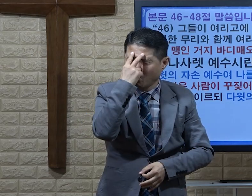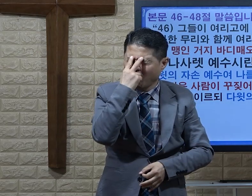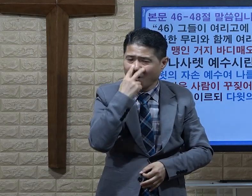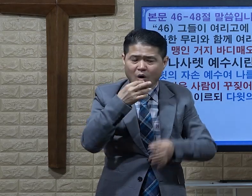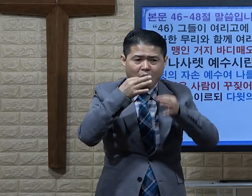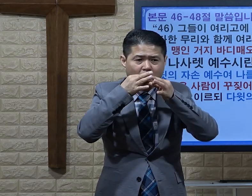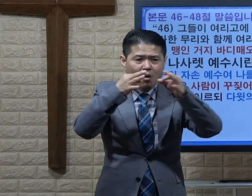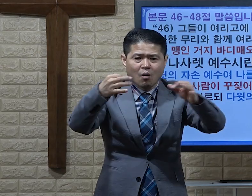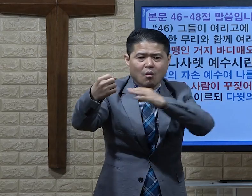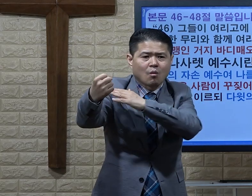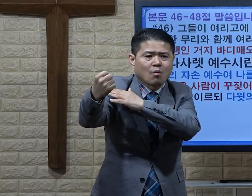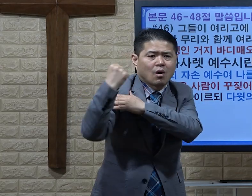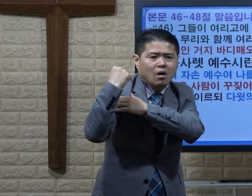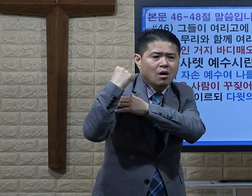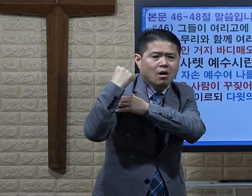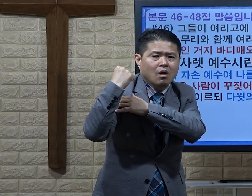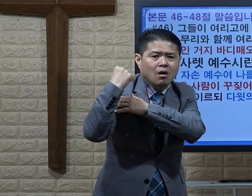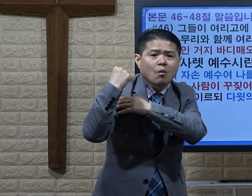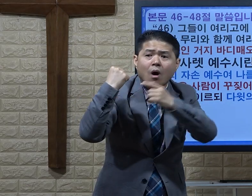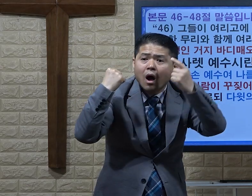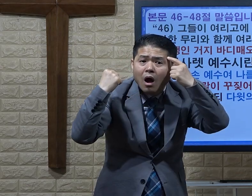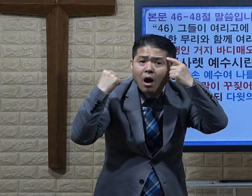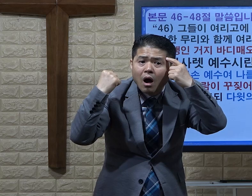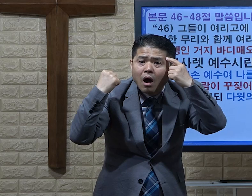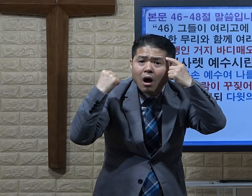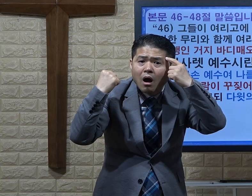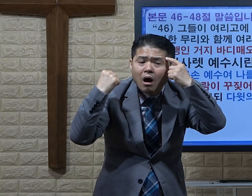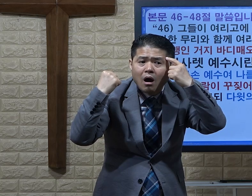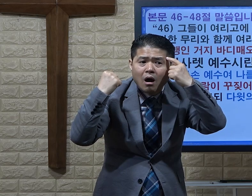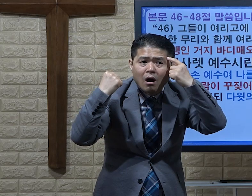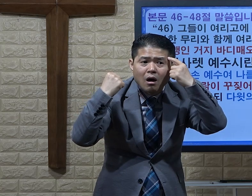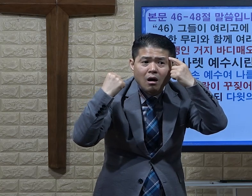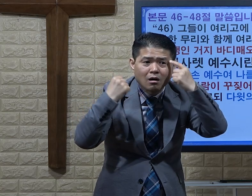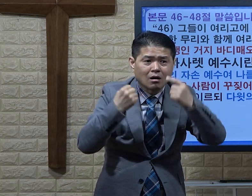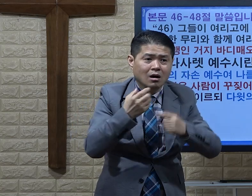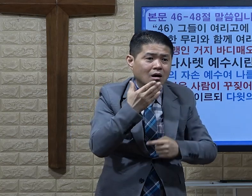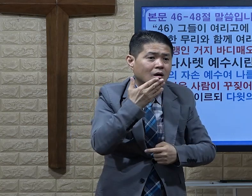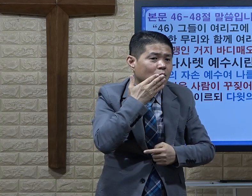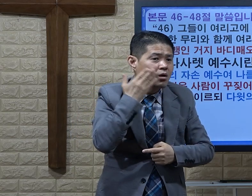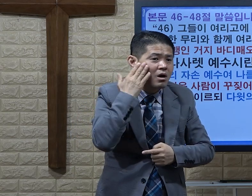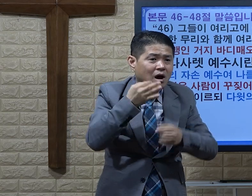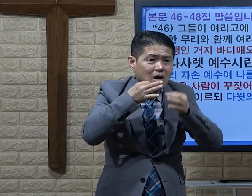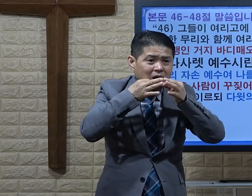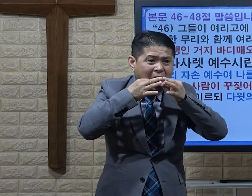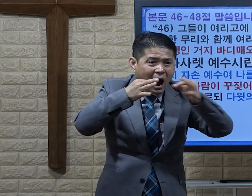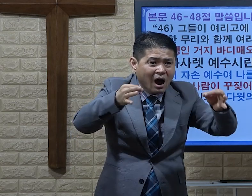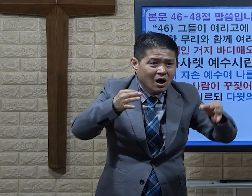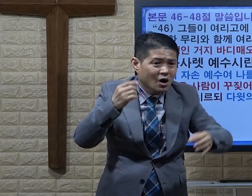그 맹인의 힘은 대단했습니다. 맹인이 울부짖는 소리는 정말 컸는데요.